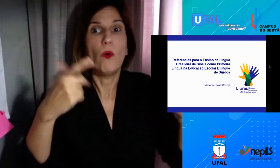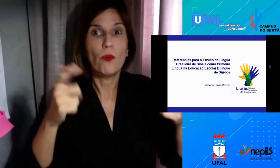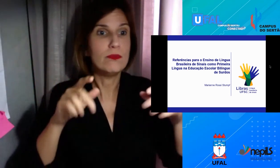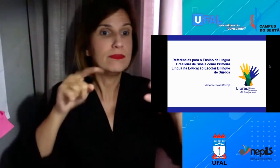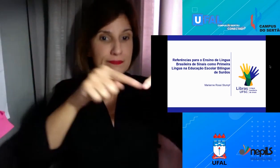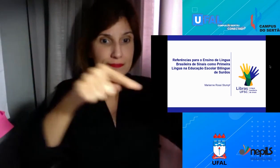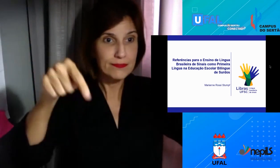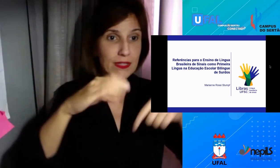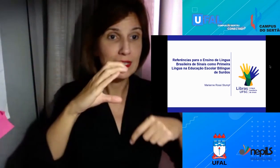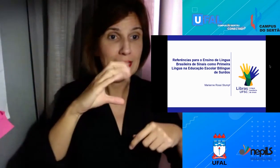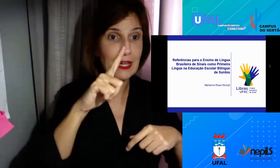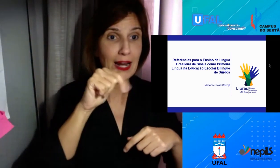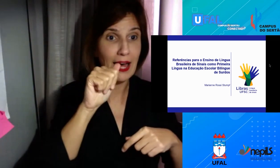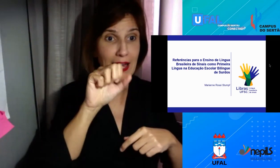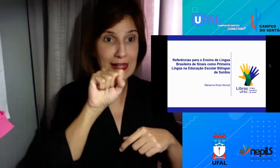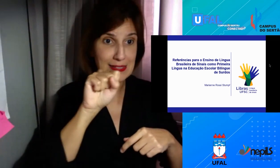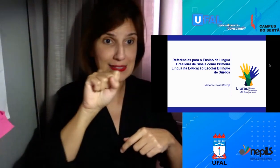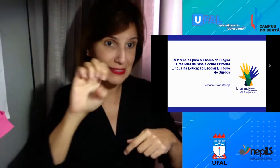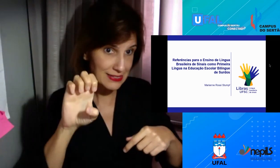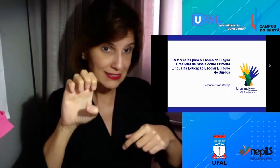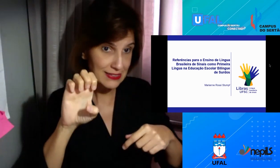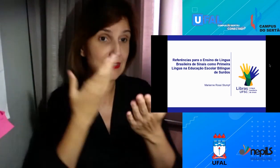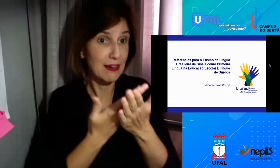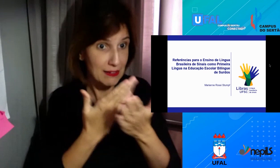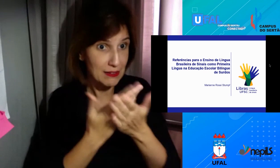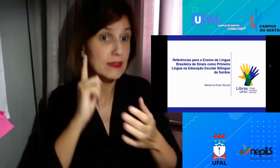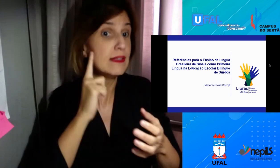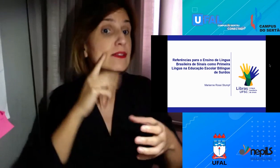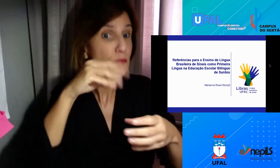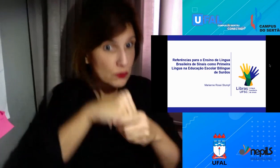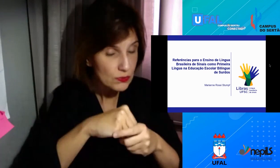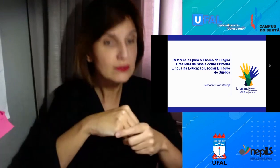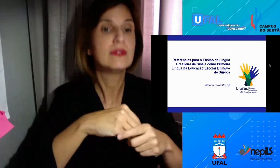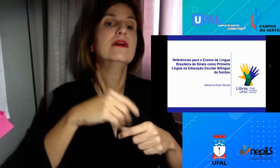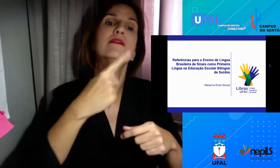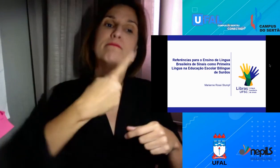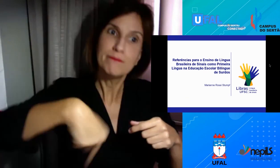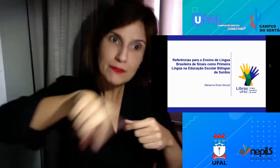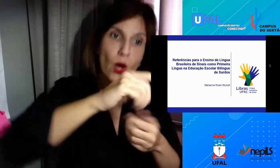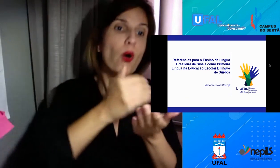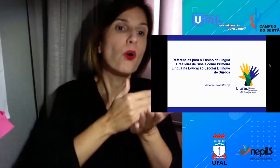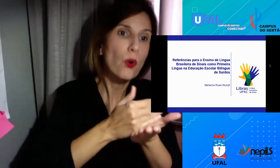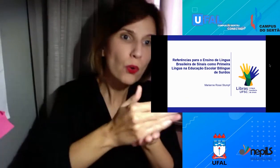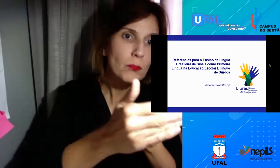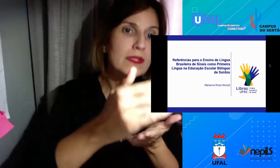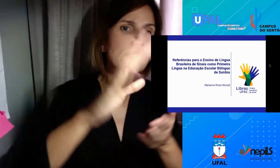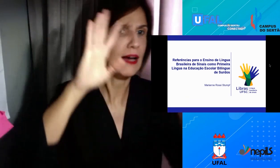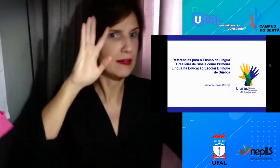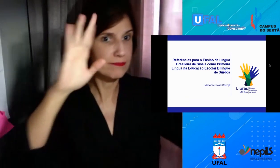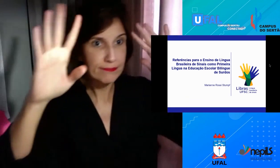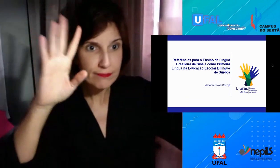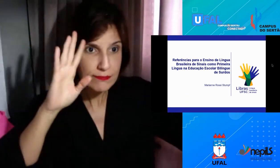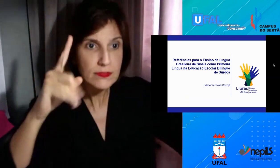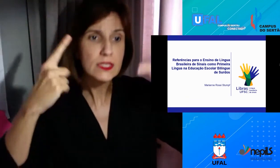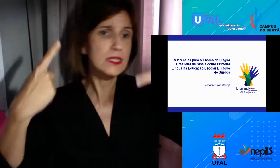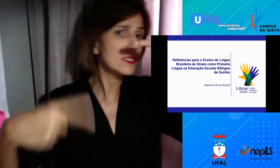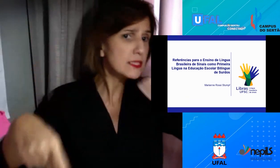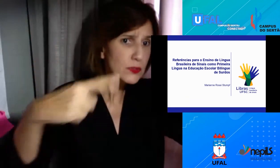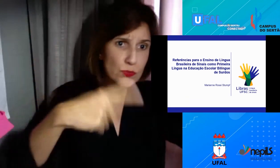pessoas ouvintes, de polos diferentes, de salas com pessoas surdas também,